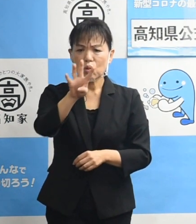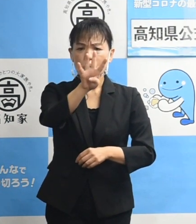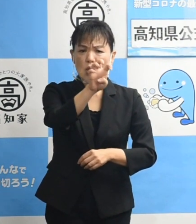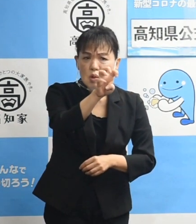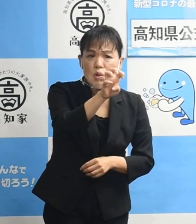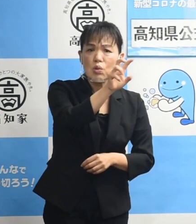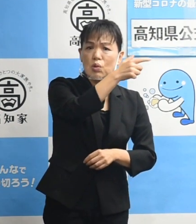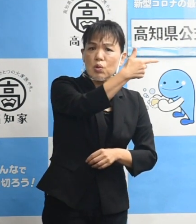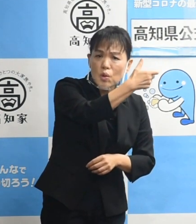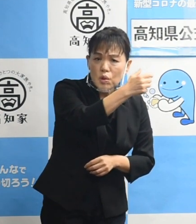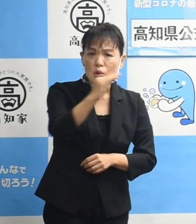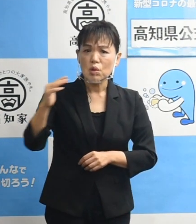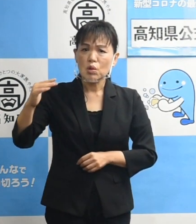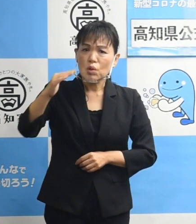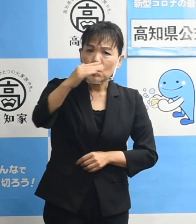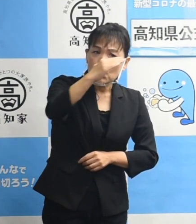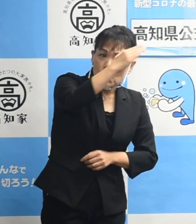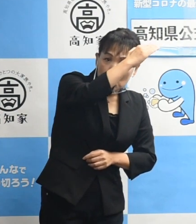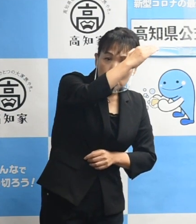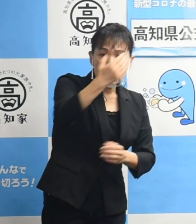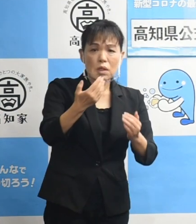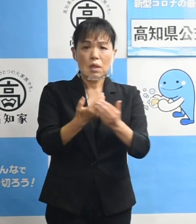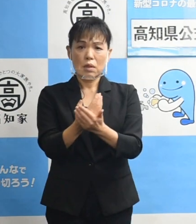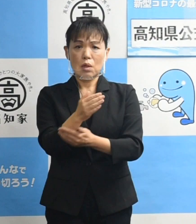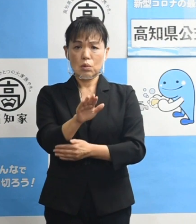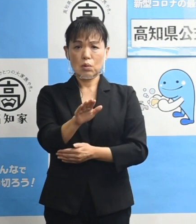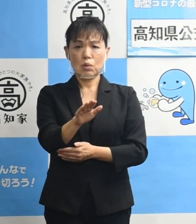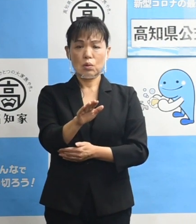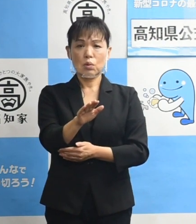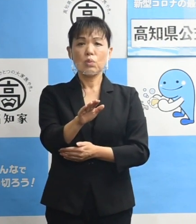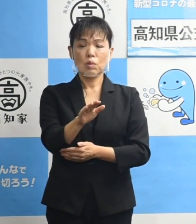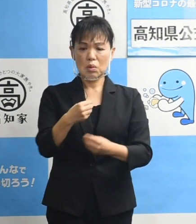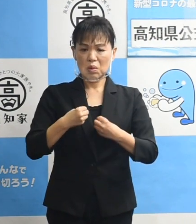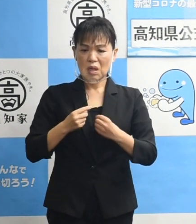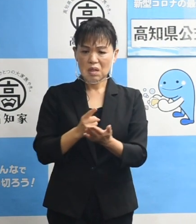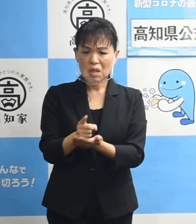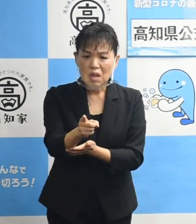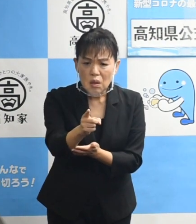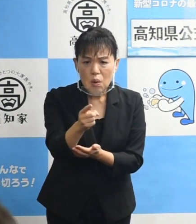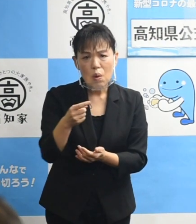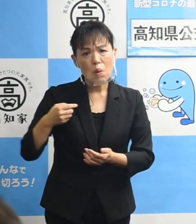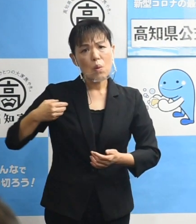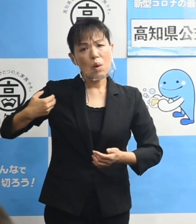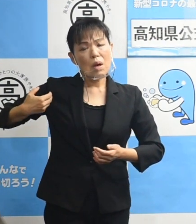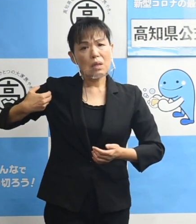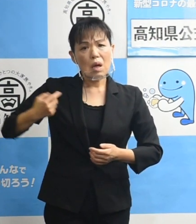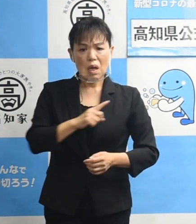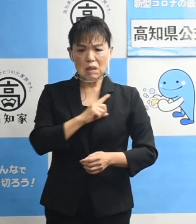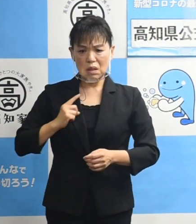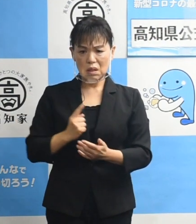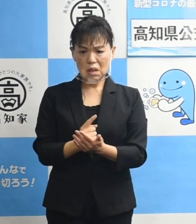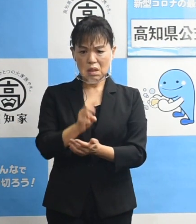に日々積み上がっていくという状況の中でですね、ただいま申し上げましたように感染経路不明者が1日だけで